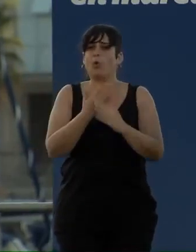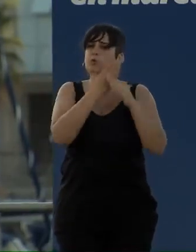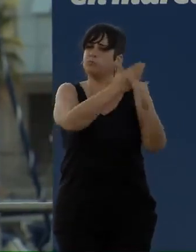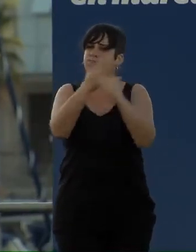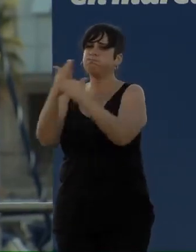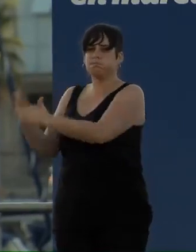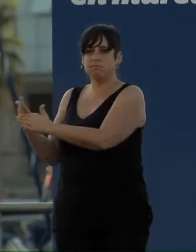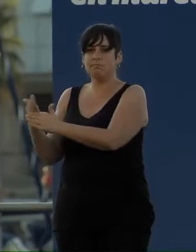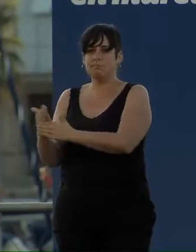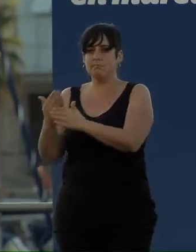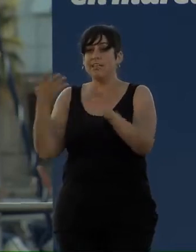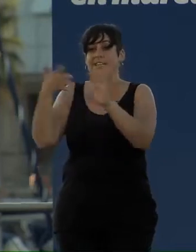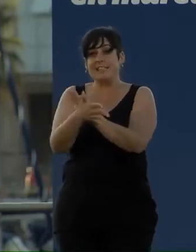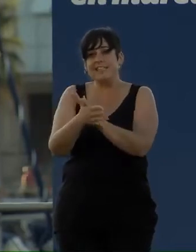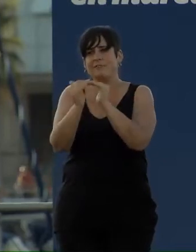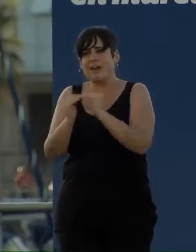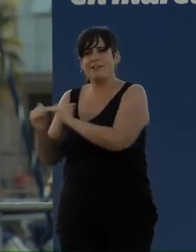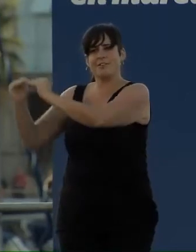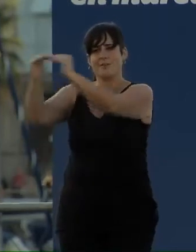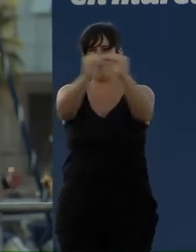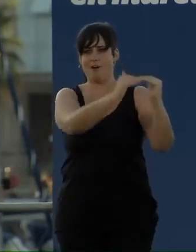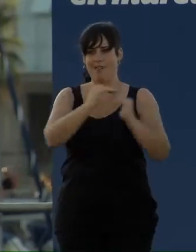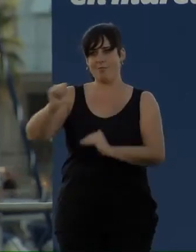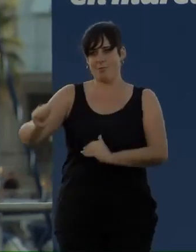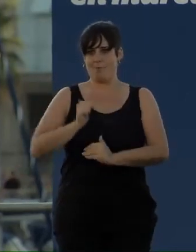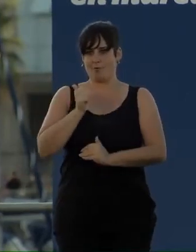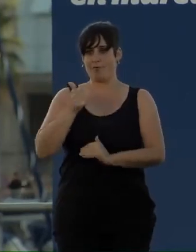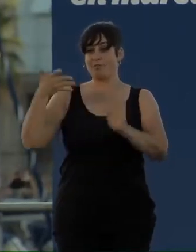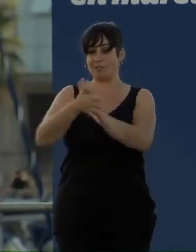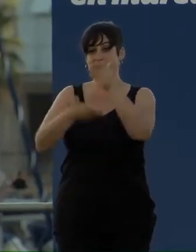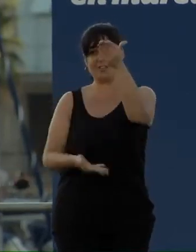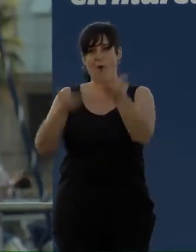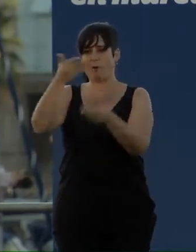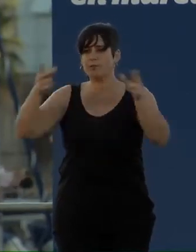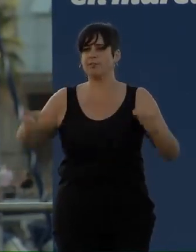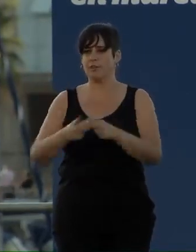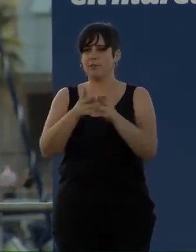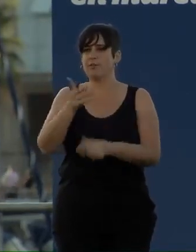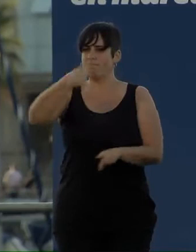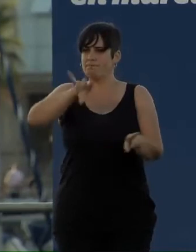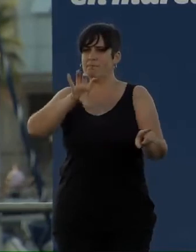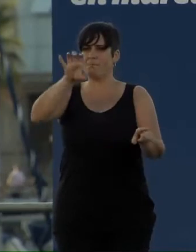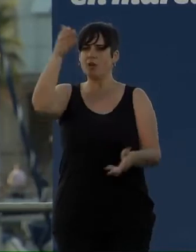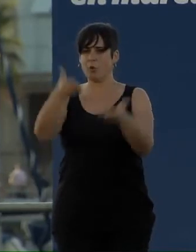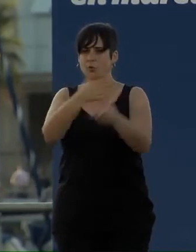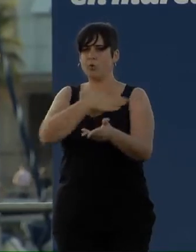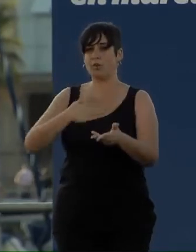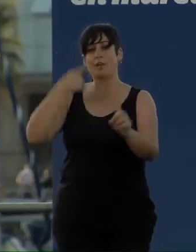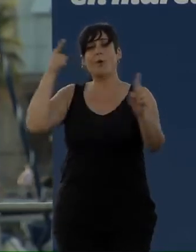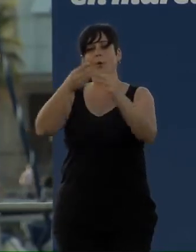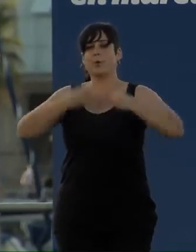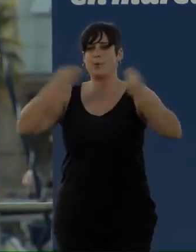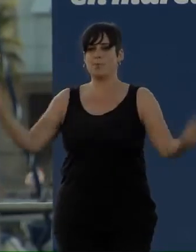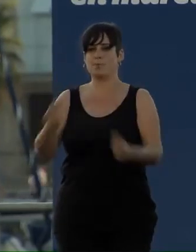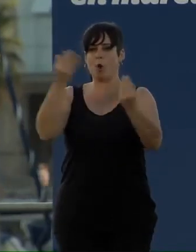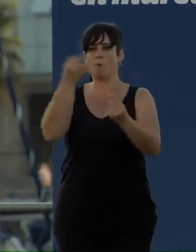igualdade de oportunidades austi social por ISO queremos un país xusto onde se posible vivir mellor todas y